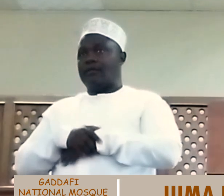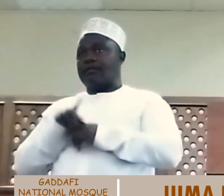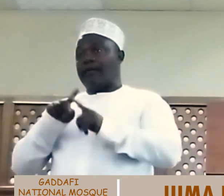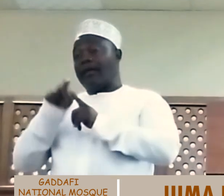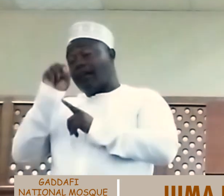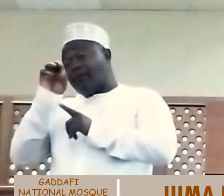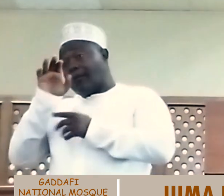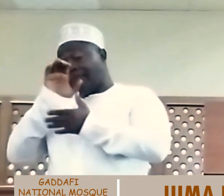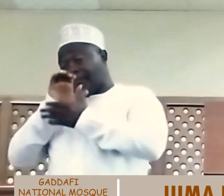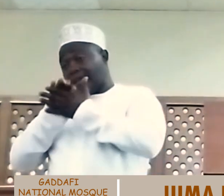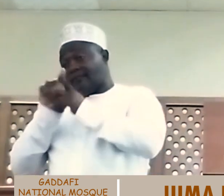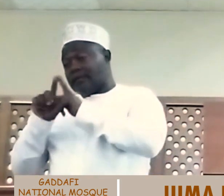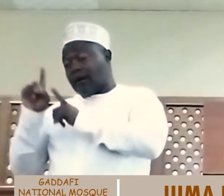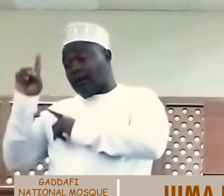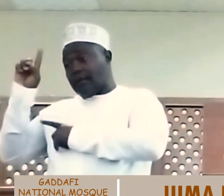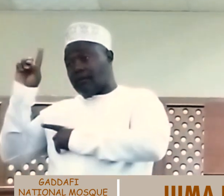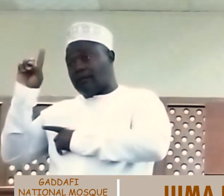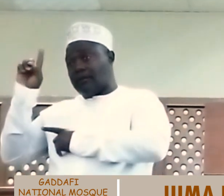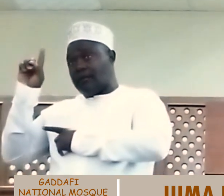وخلق منها زوجها